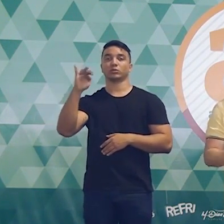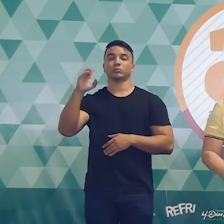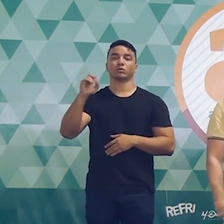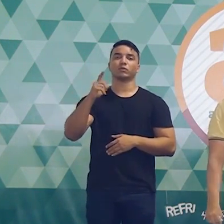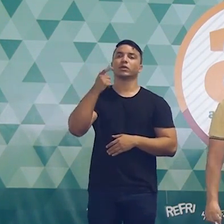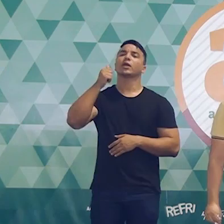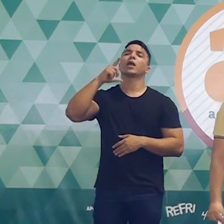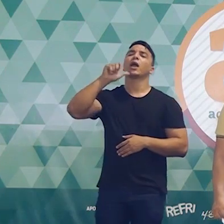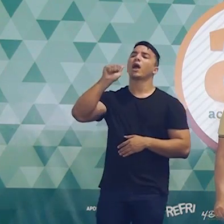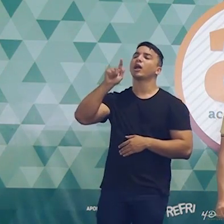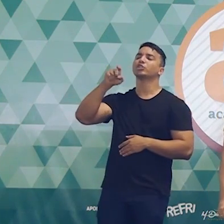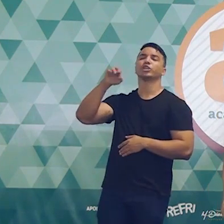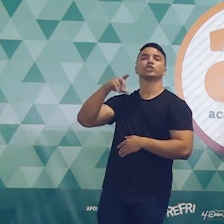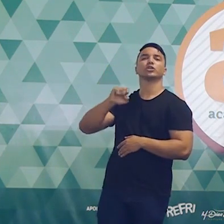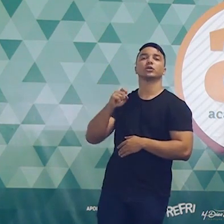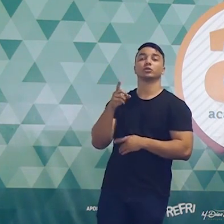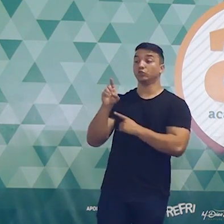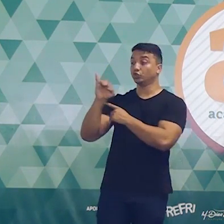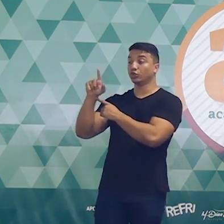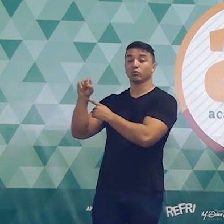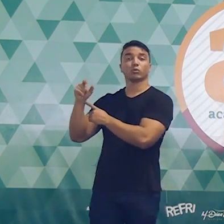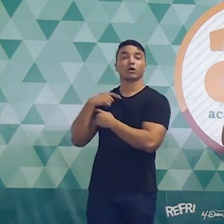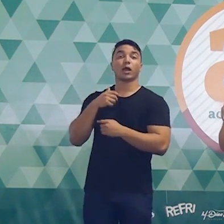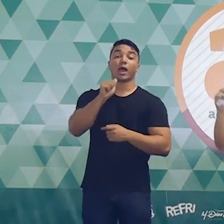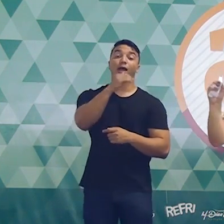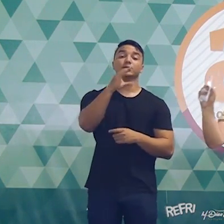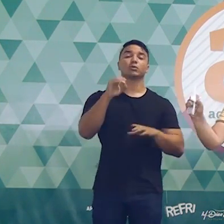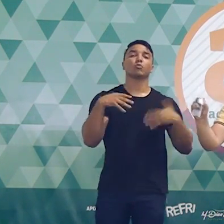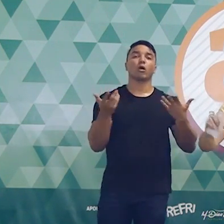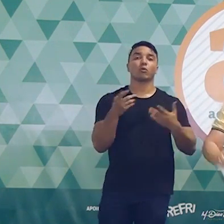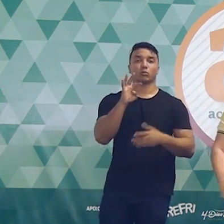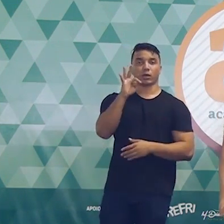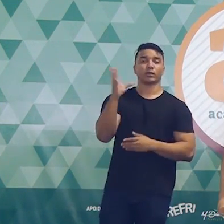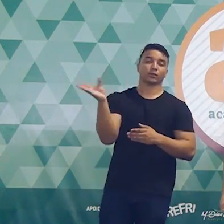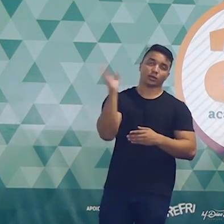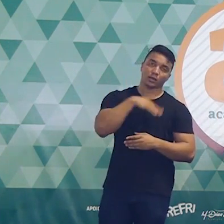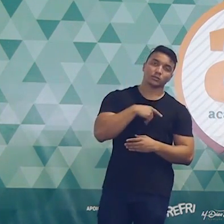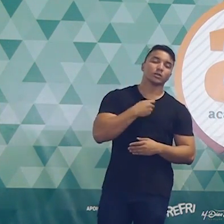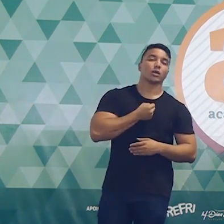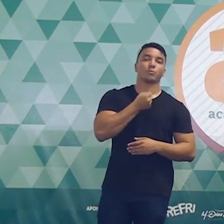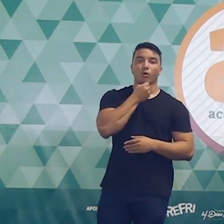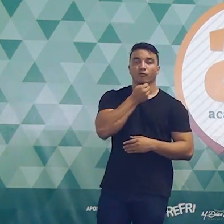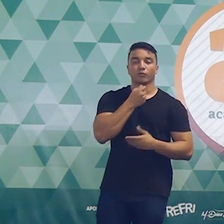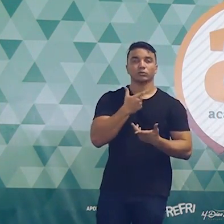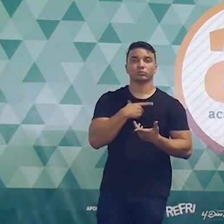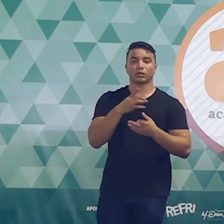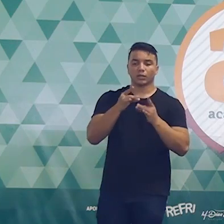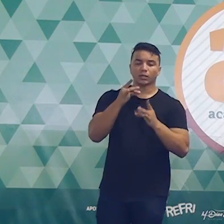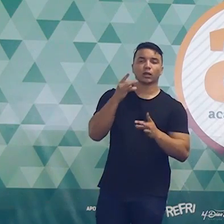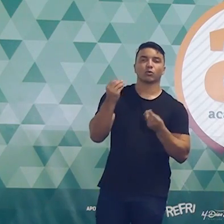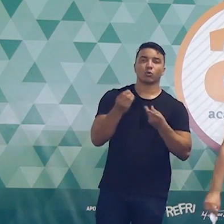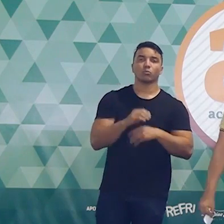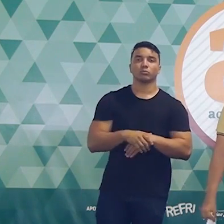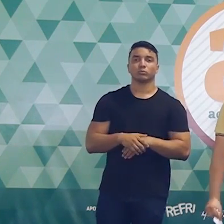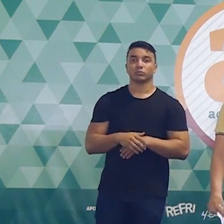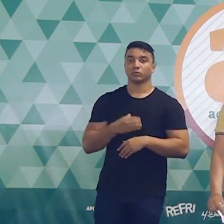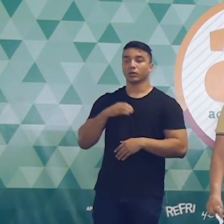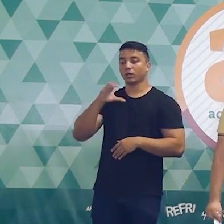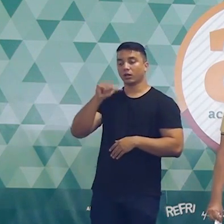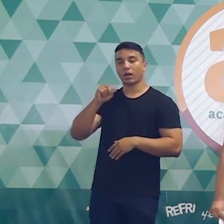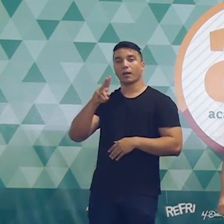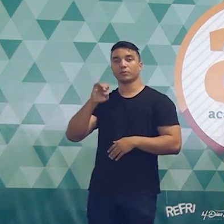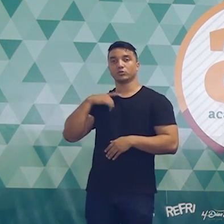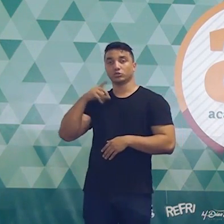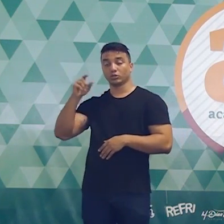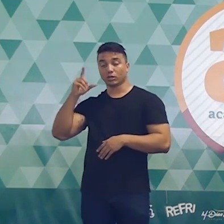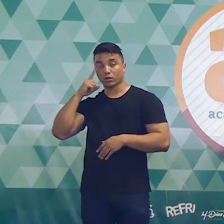foi o Diego. Qual foi a ação que eu pedi para o Diego? Trazer o microfone. Detalhe essa ação. Cabe ao